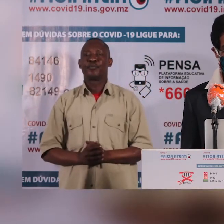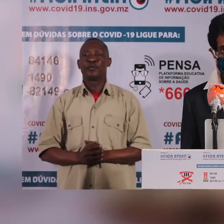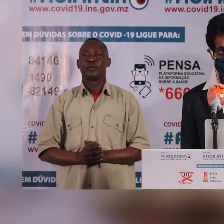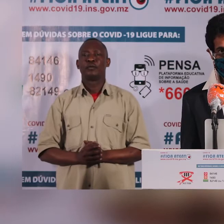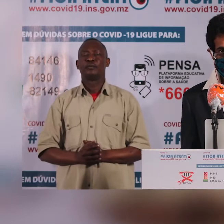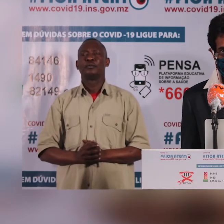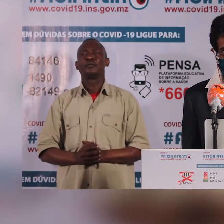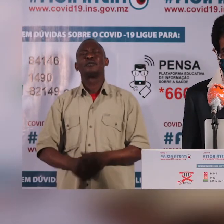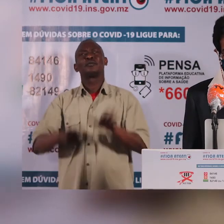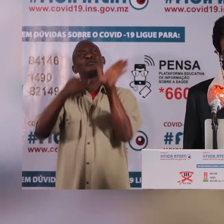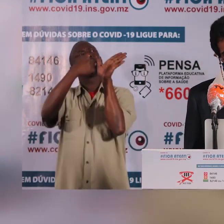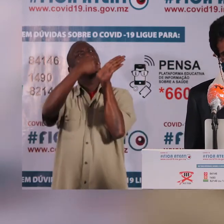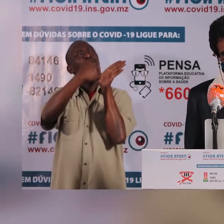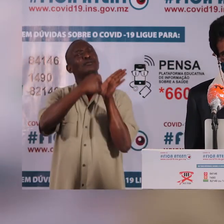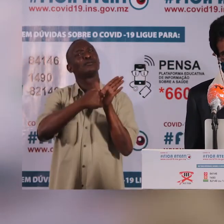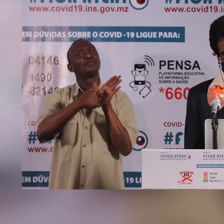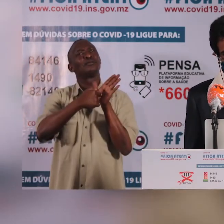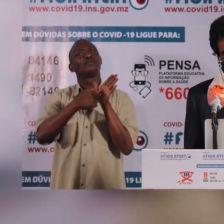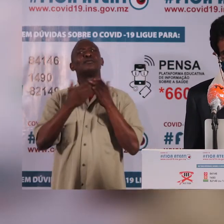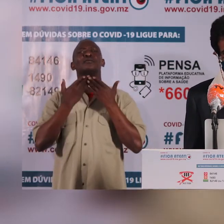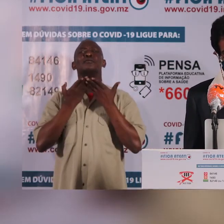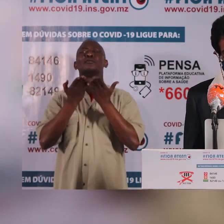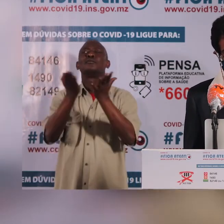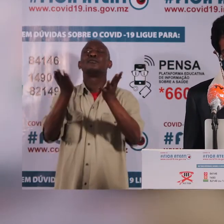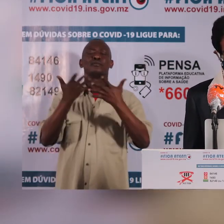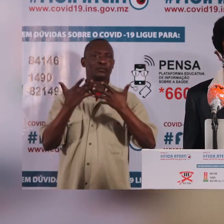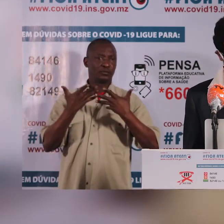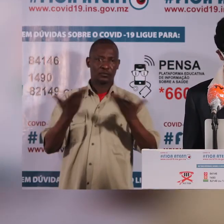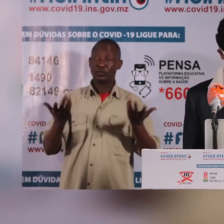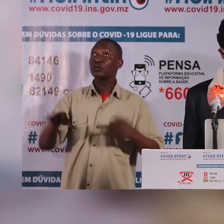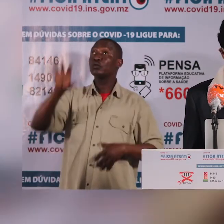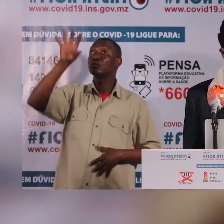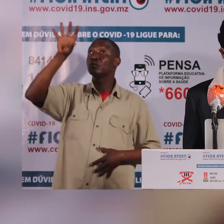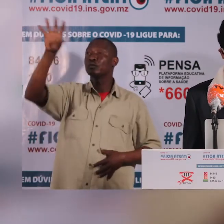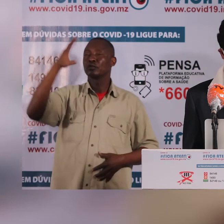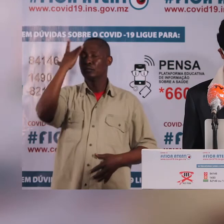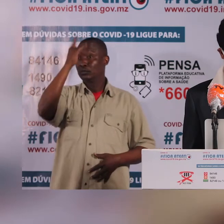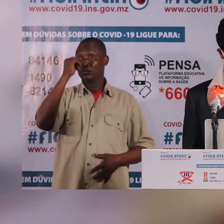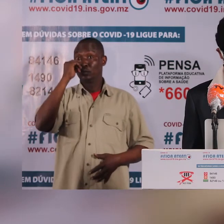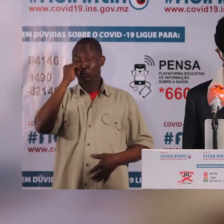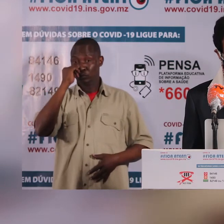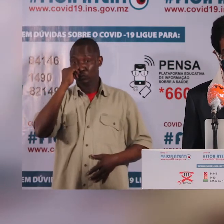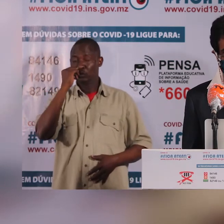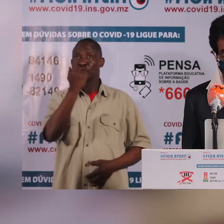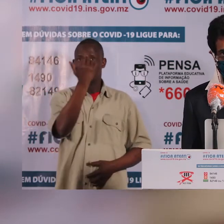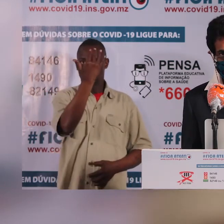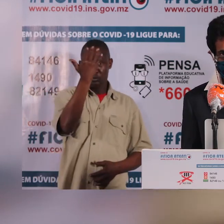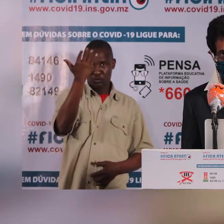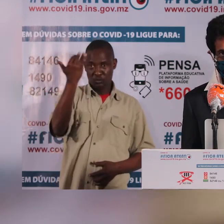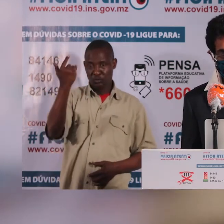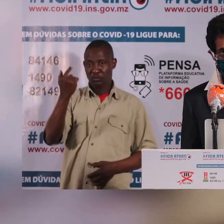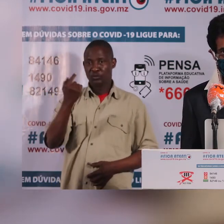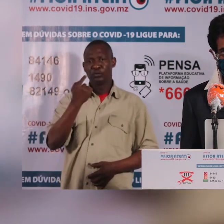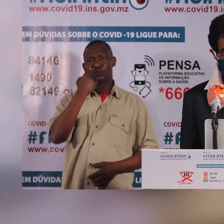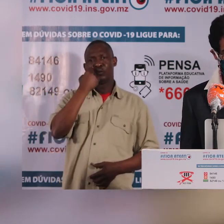Aqui apresentamos os dados da província de Nampula e vemos também no gráfico